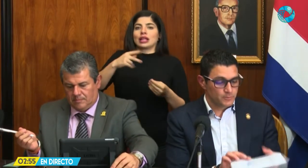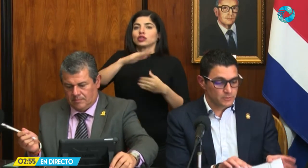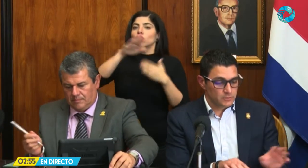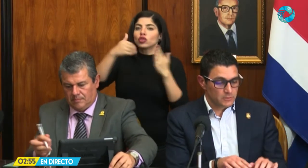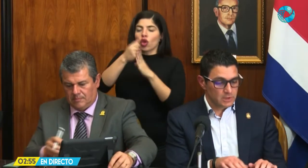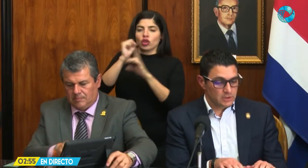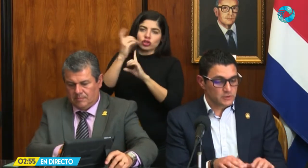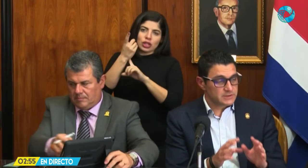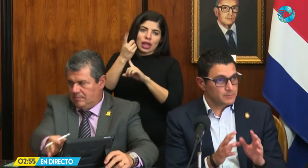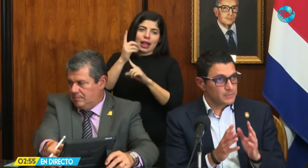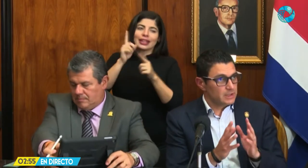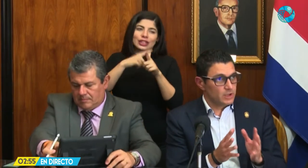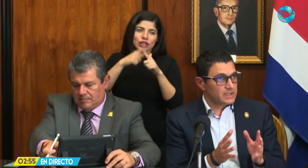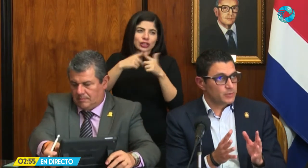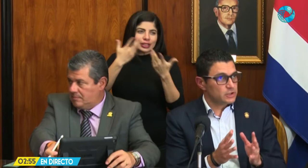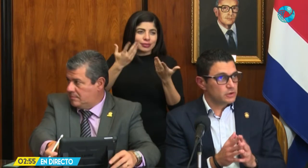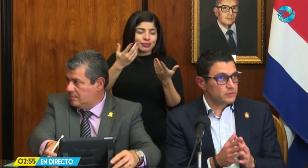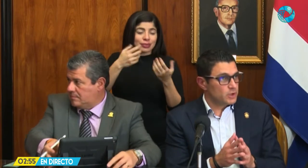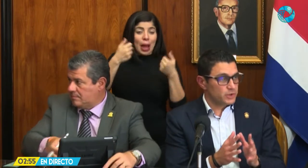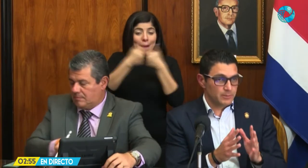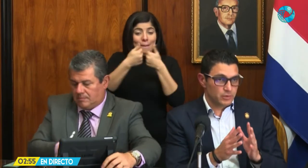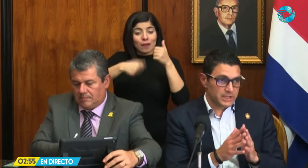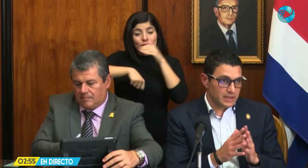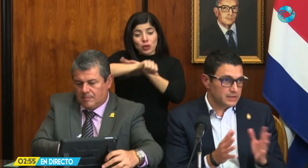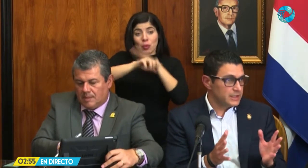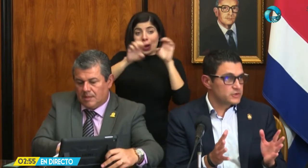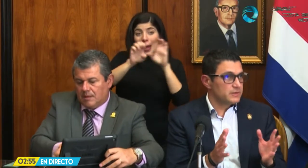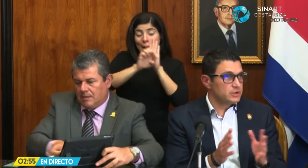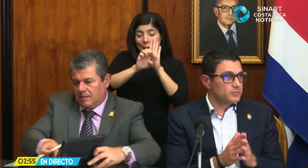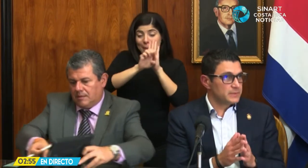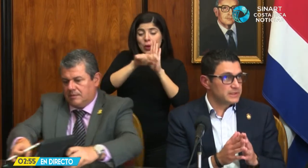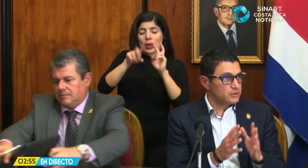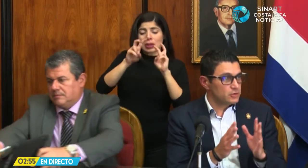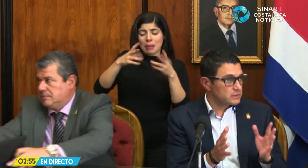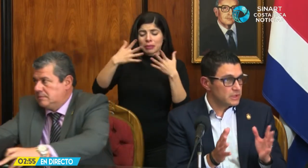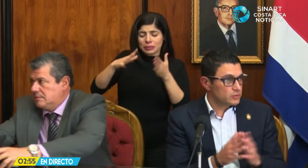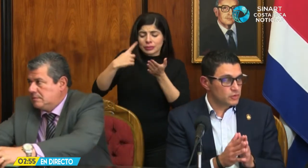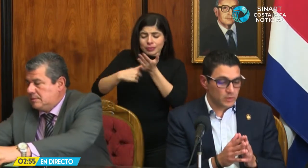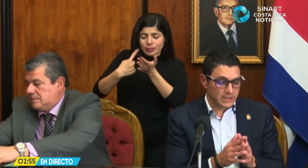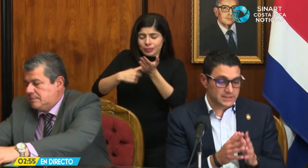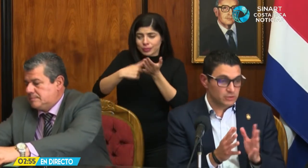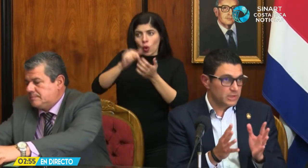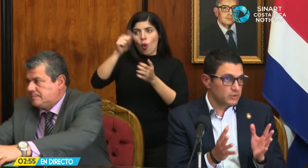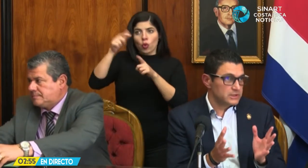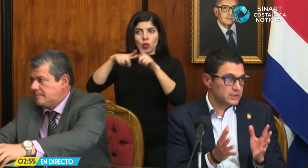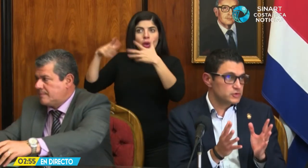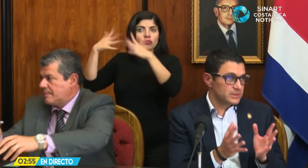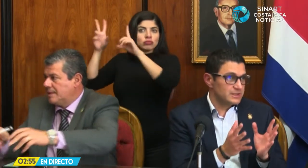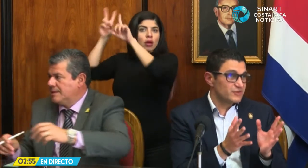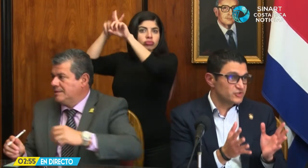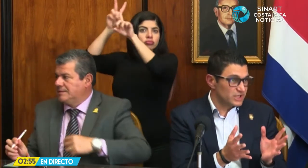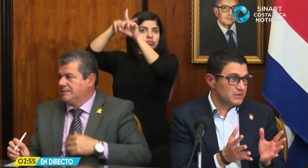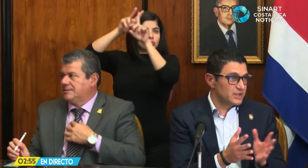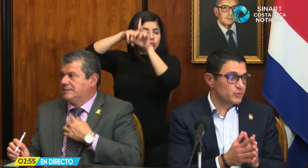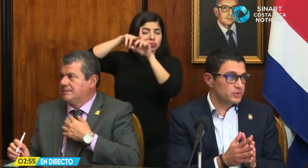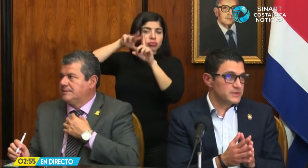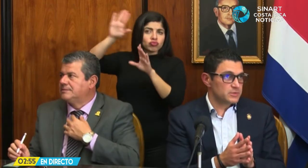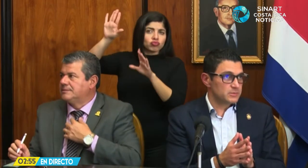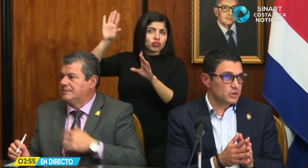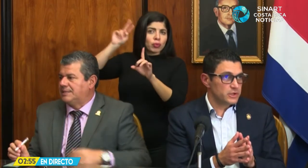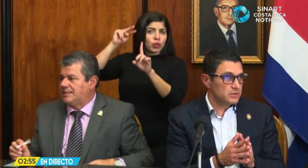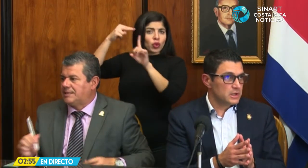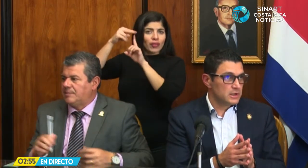todo. Entonces, lo del campeonato de fútbol, por ejemplo, ya eso se ha venido implementando en otros lugares que han tomado criterios justamente razonables desde el